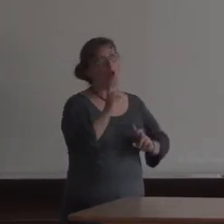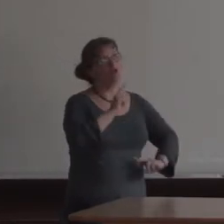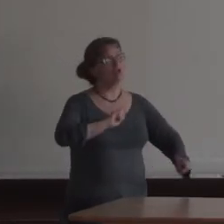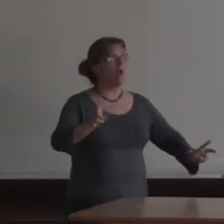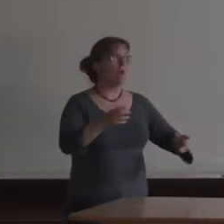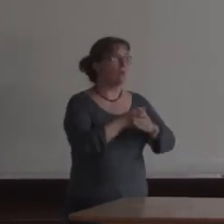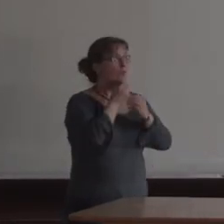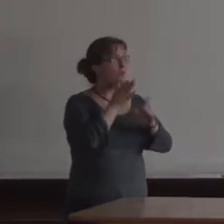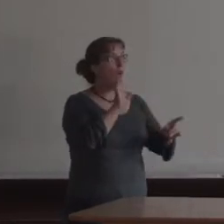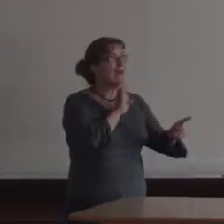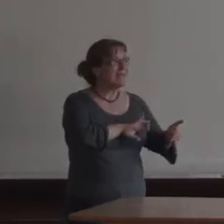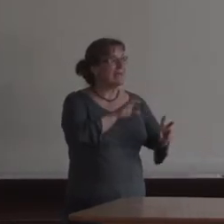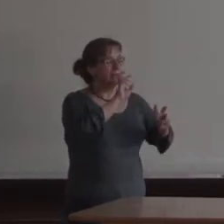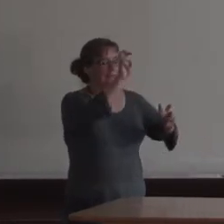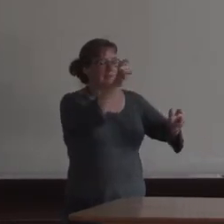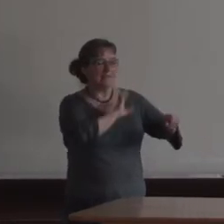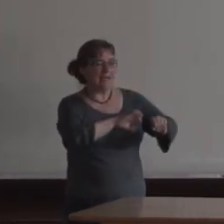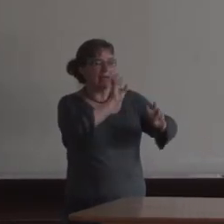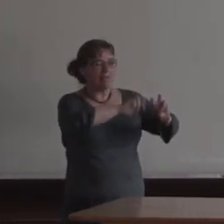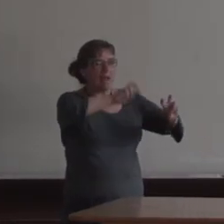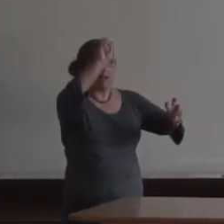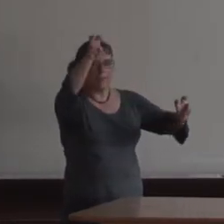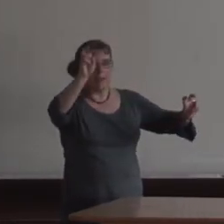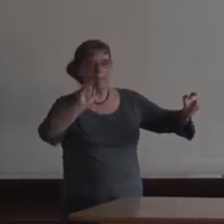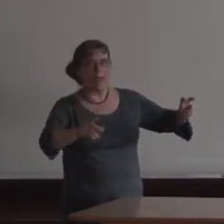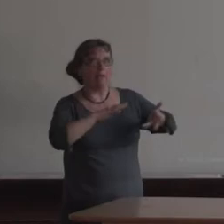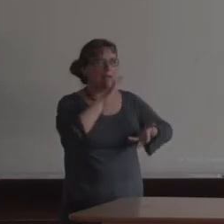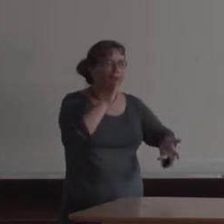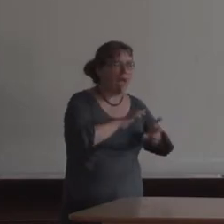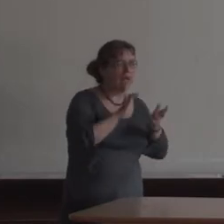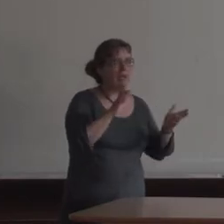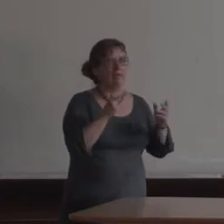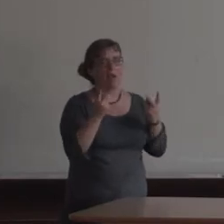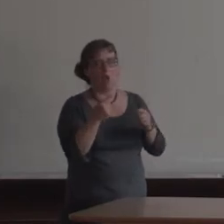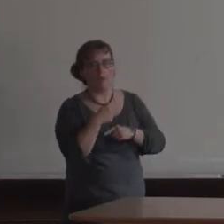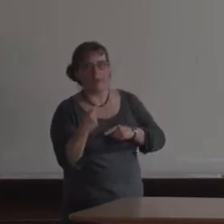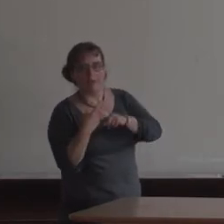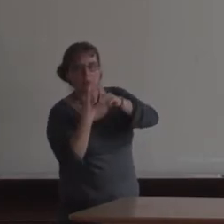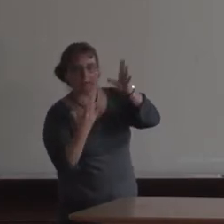courants sur les liés à la taille d'une liste, à des valeurs négatives ou positives. Ouais.